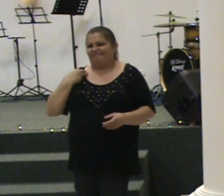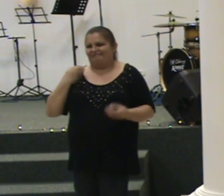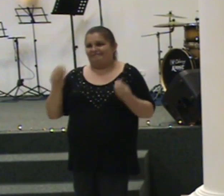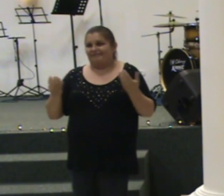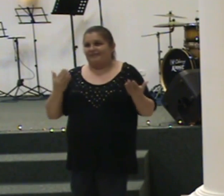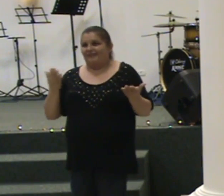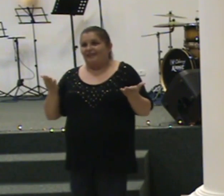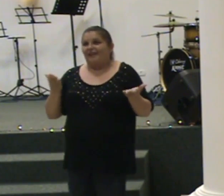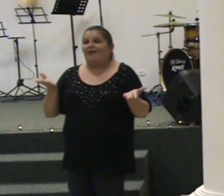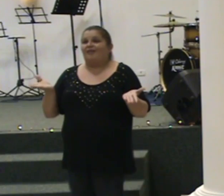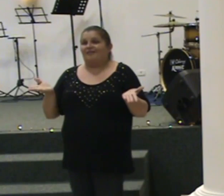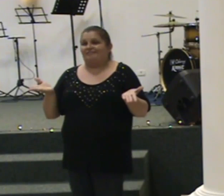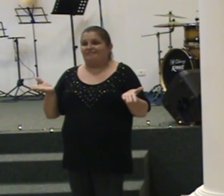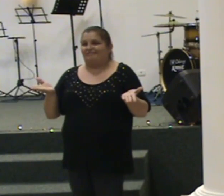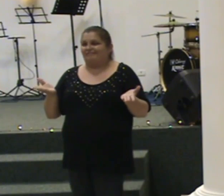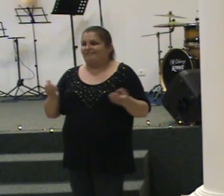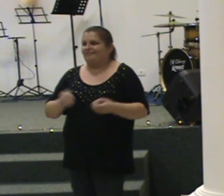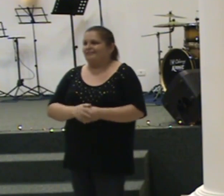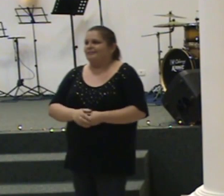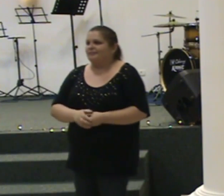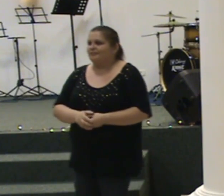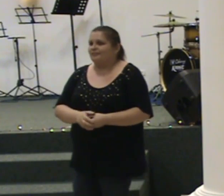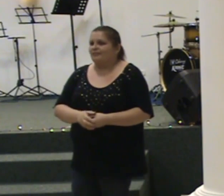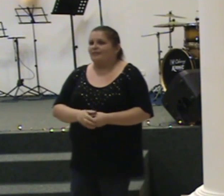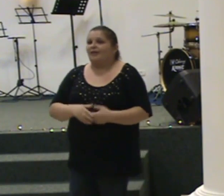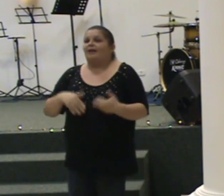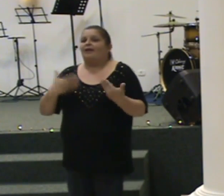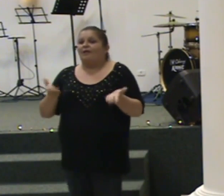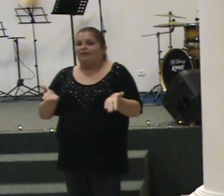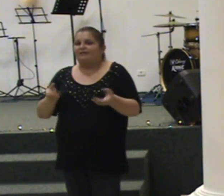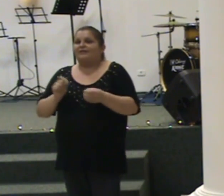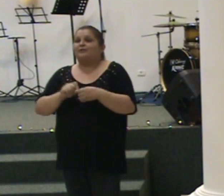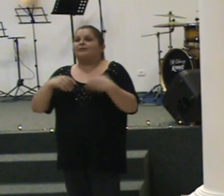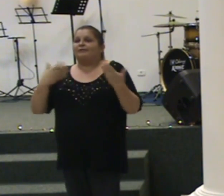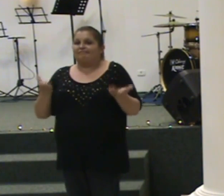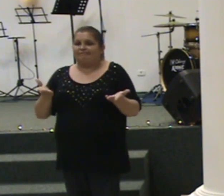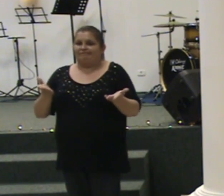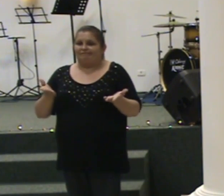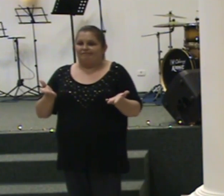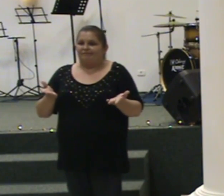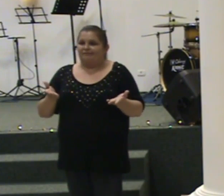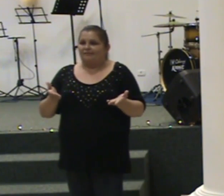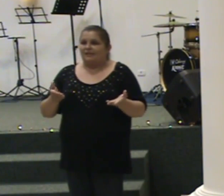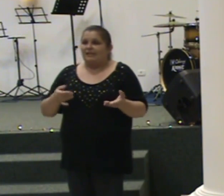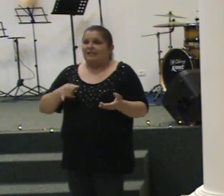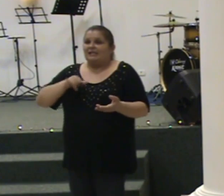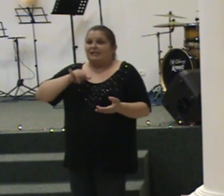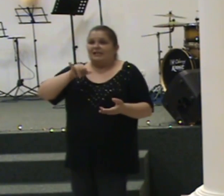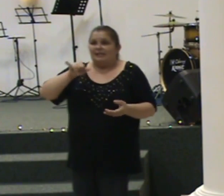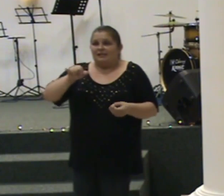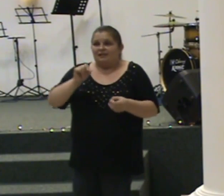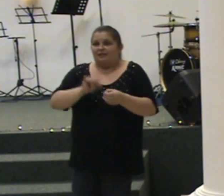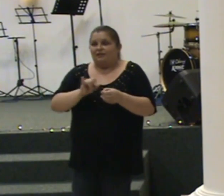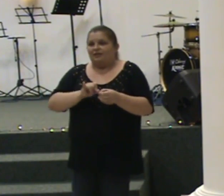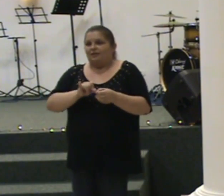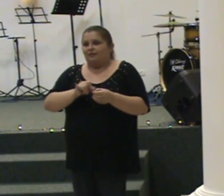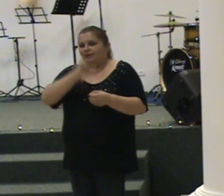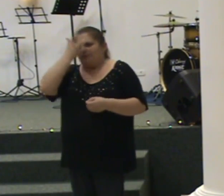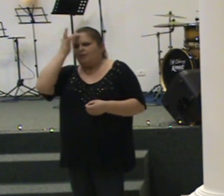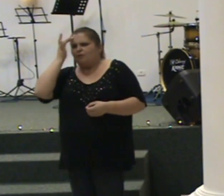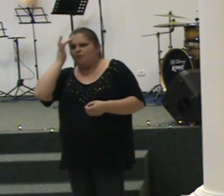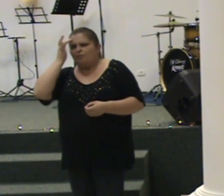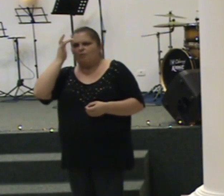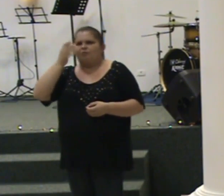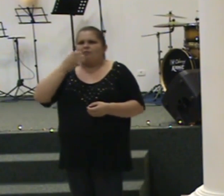E agora, José? Alguns falam assim, e agora, José? Como é que você faz? Se você... As pessoas,